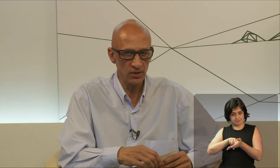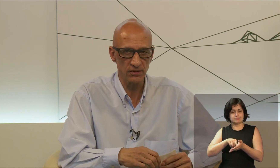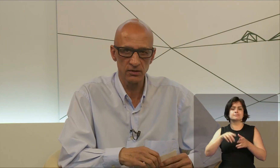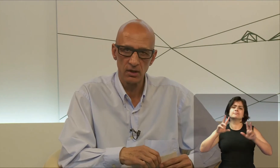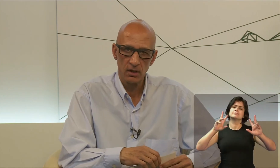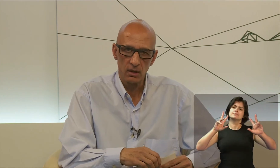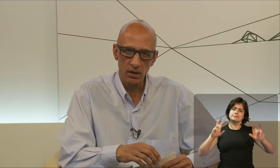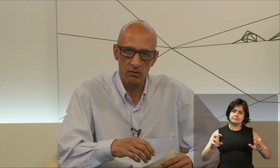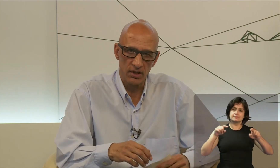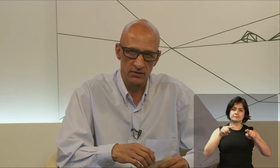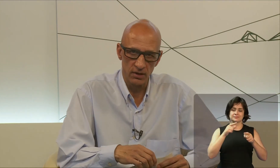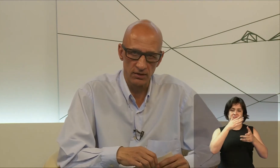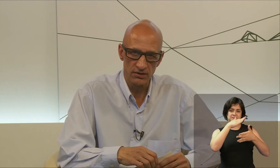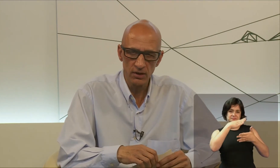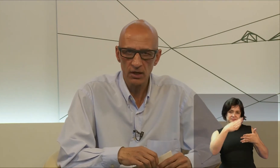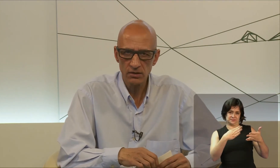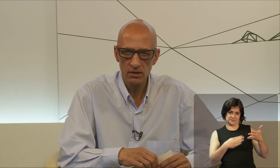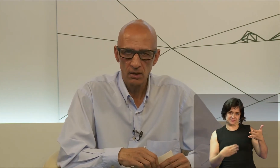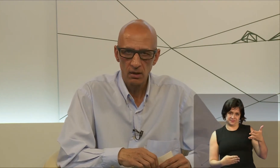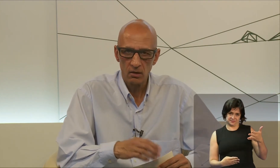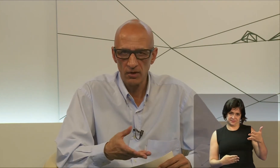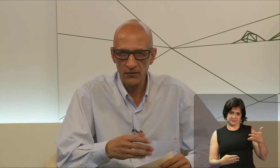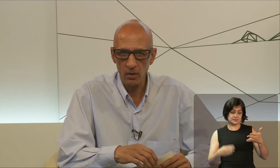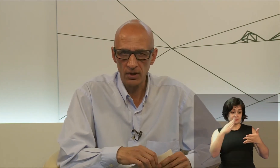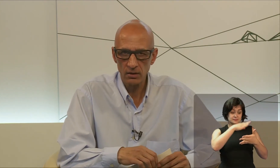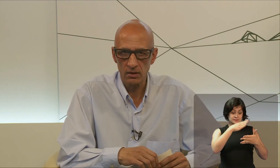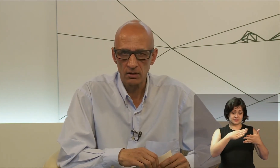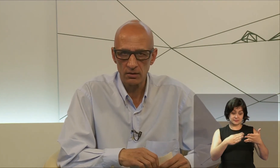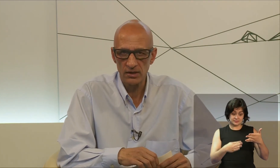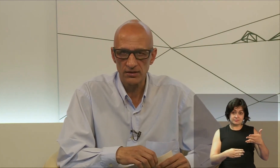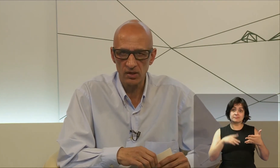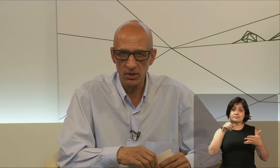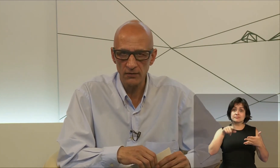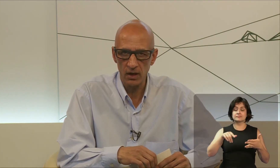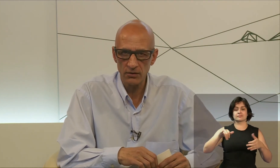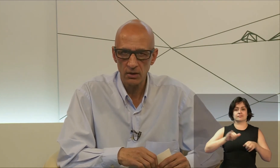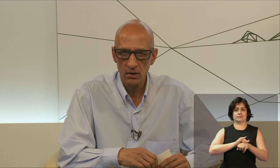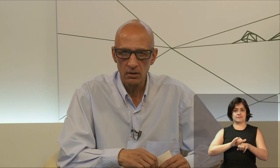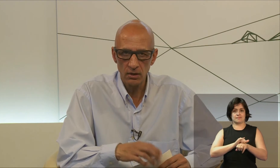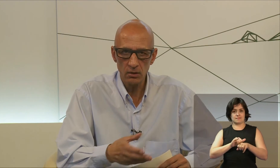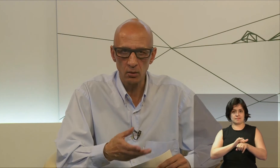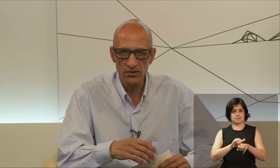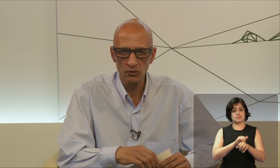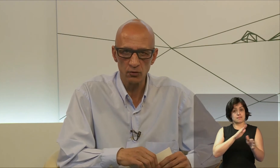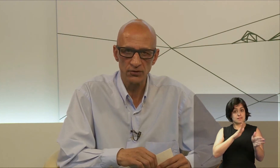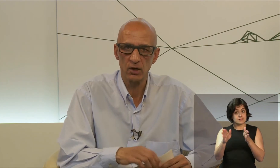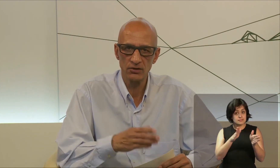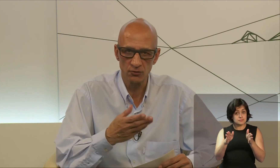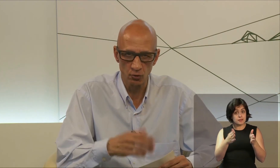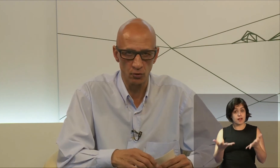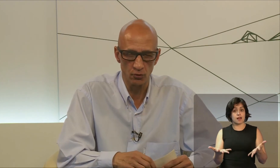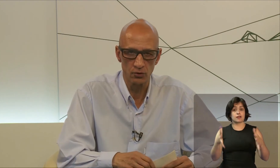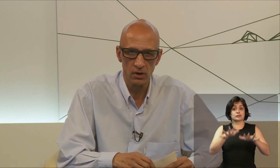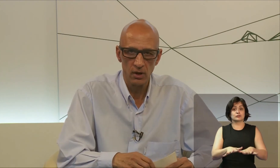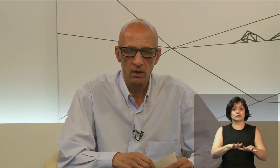Libras, Língua Brasileira de Sinais, uma ferramenta de acessibilidade e inclusão social de surdos.